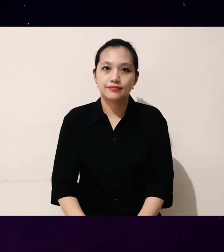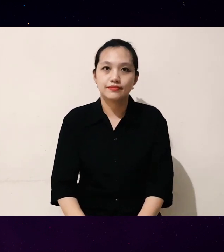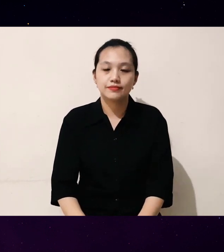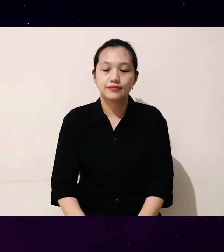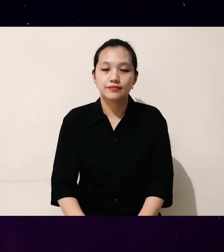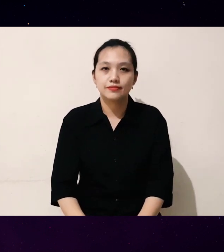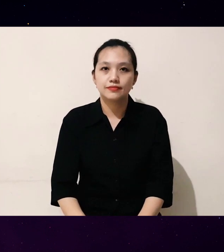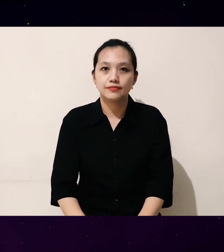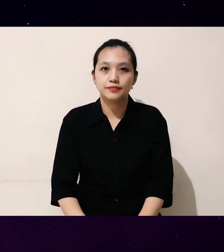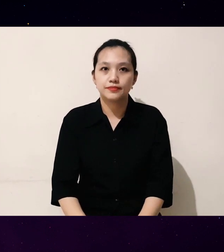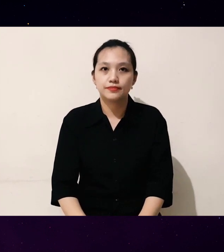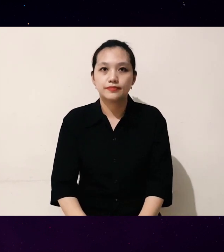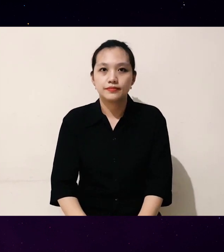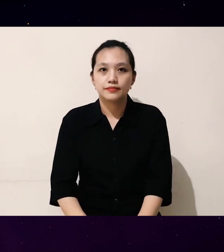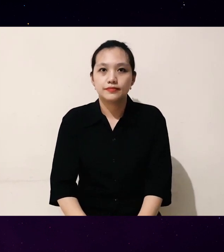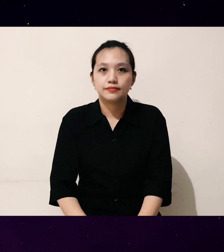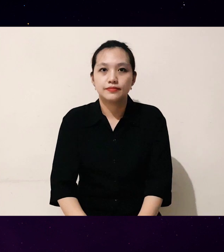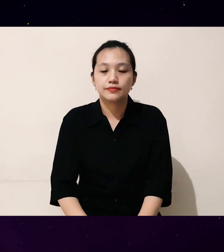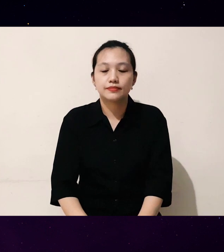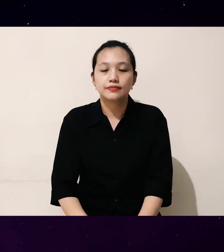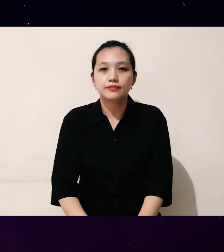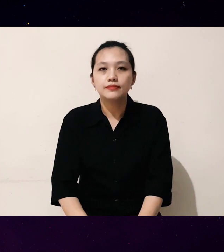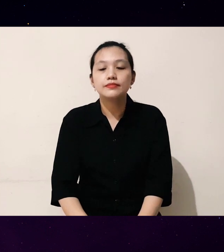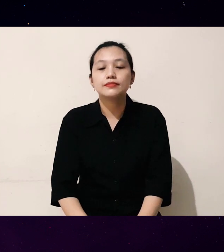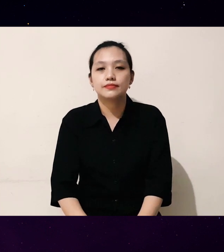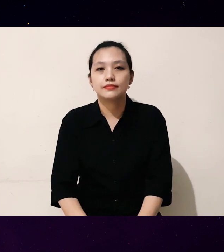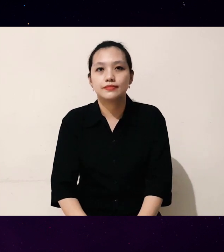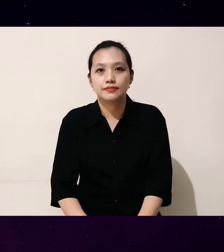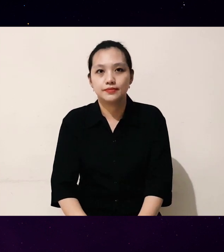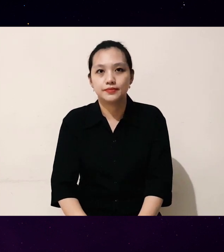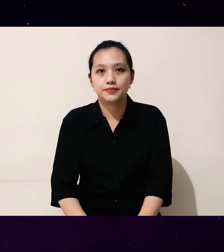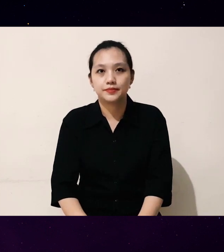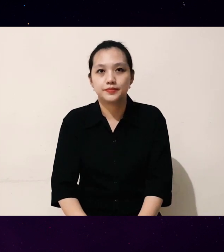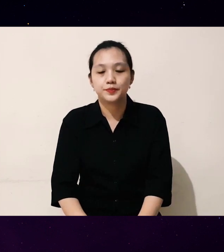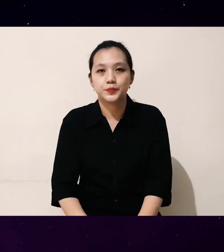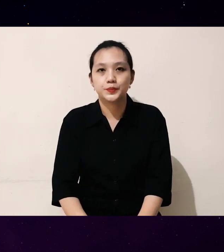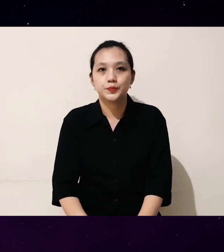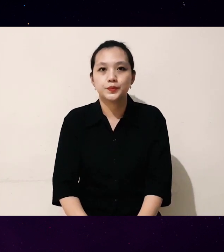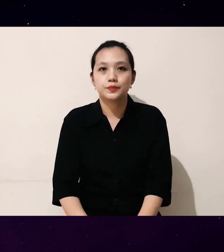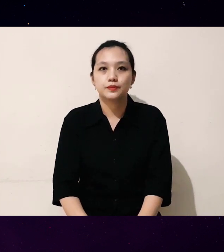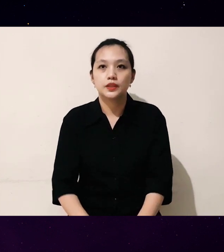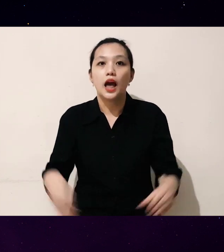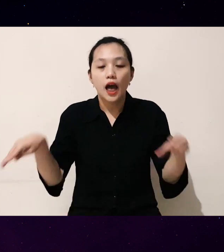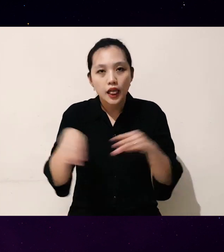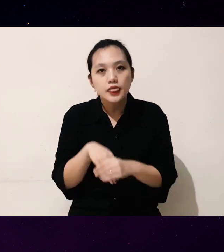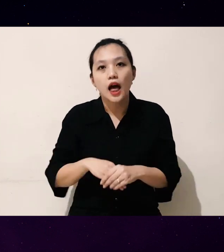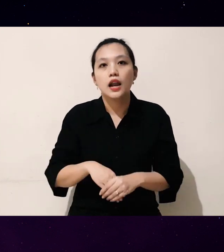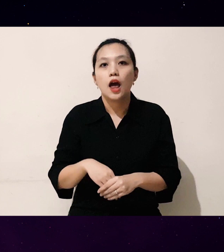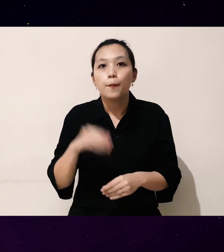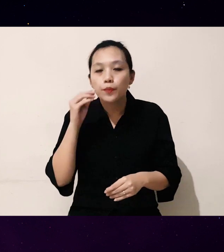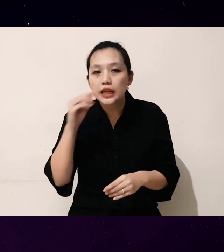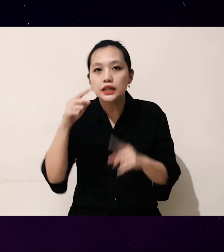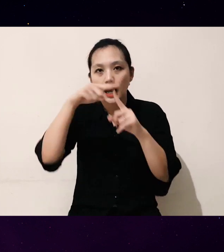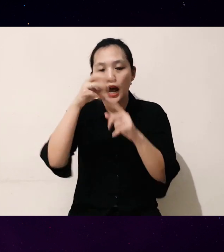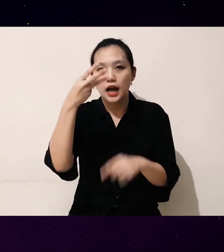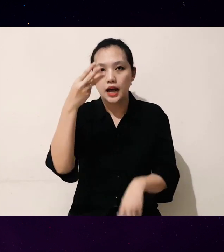11, Daud berkata seperti ini, "Tunjukkanlah kepadaku jalan-Mu ya Tuhan, supaya aku hidup menurut